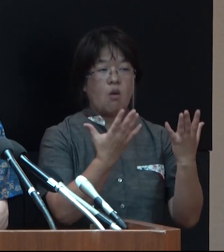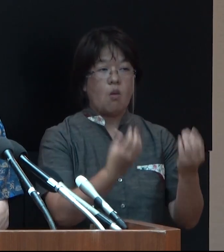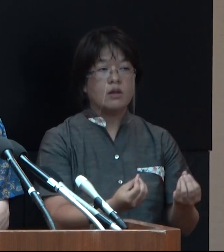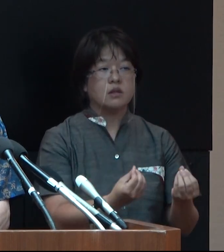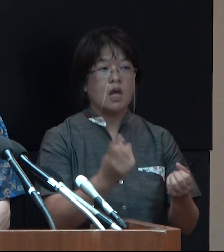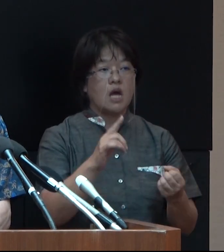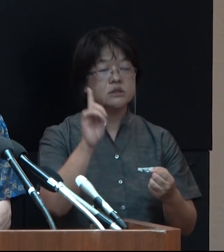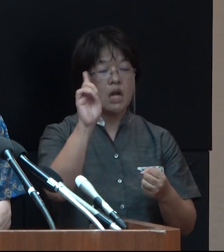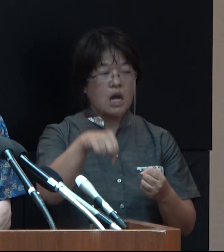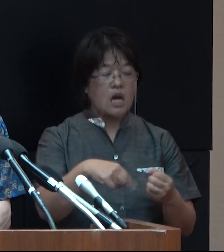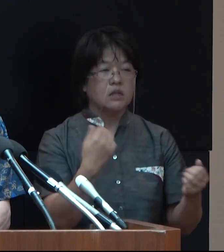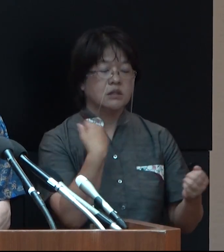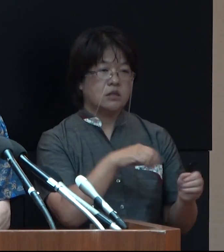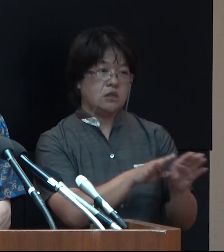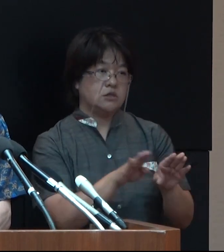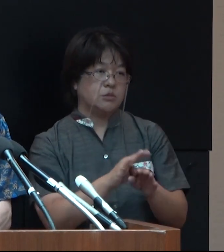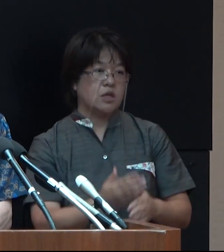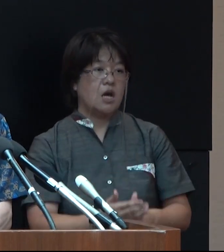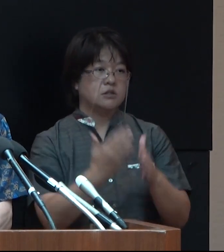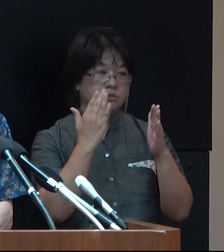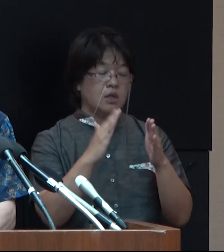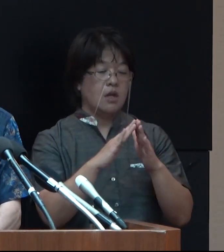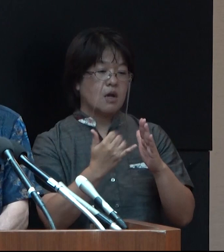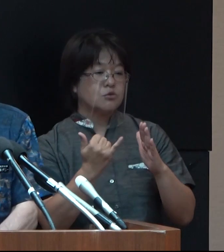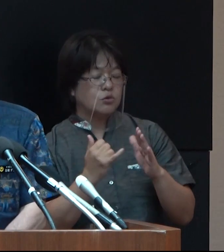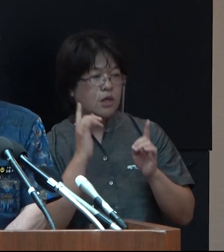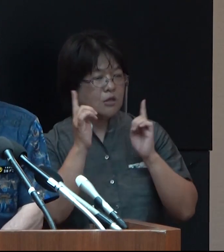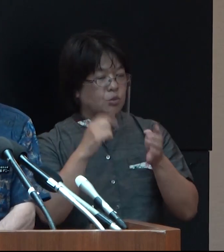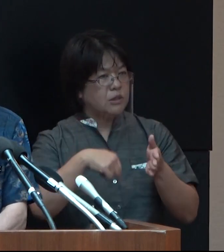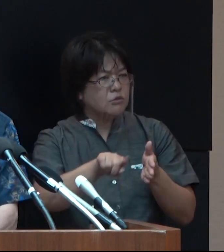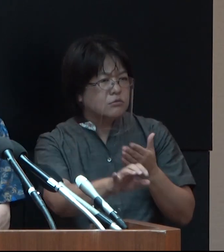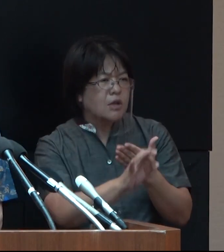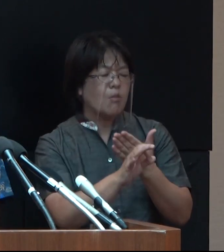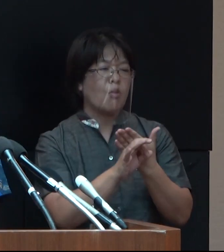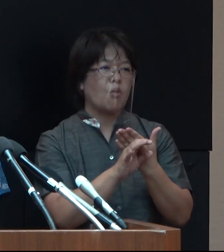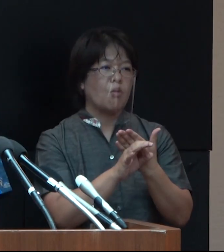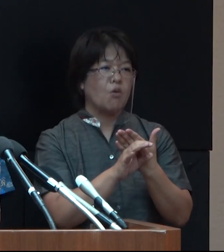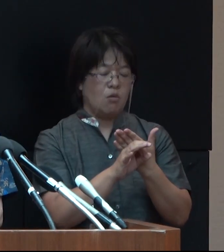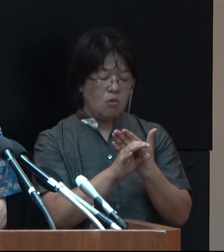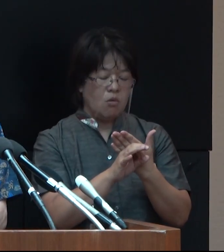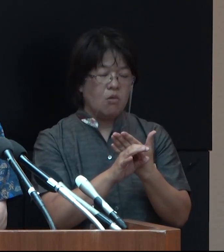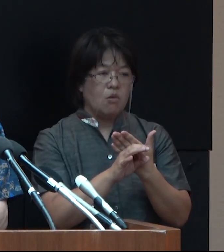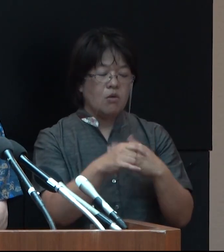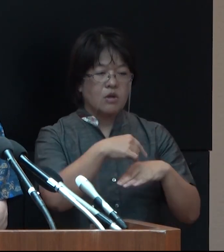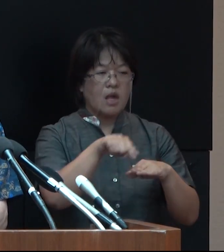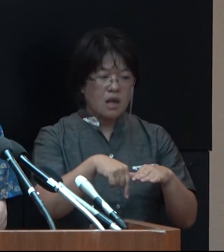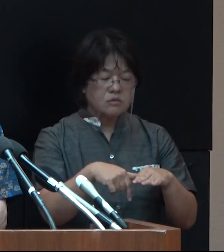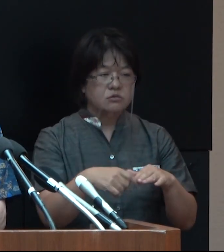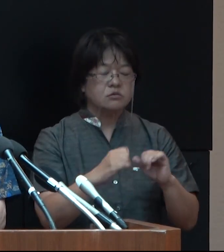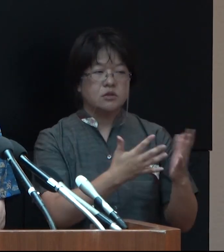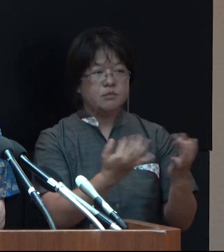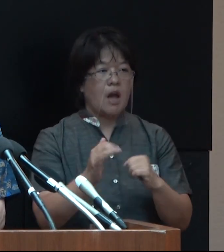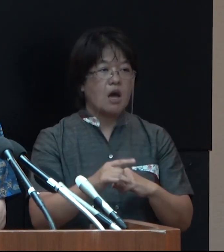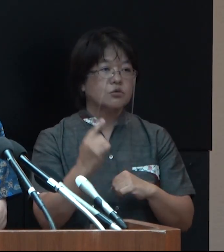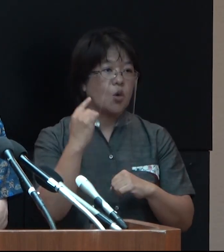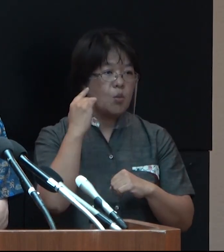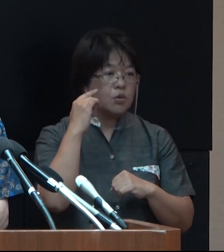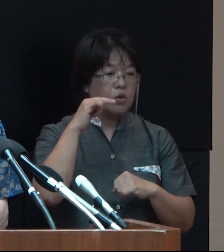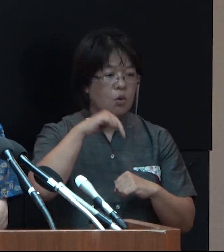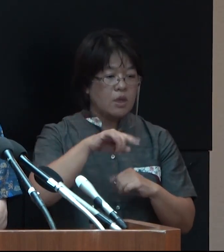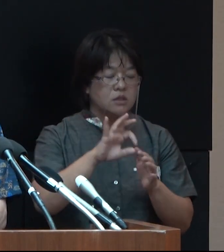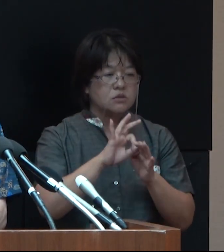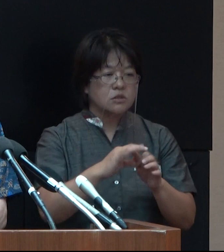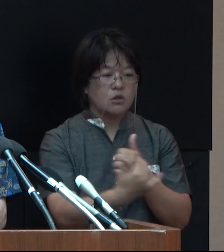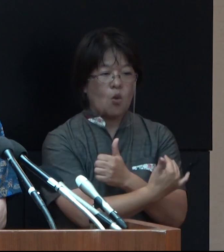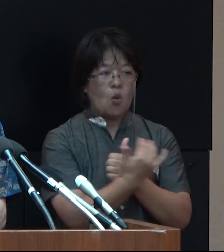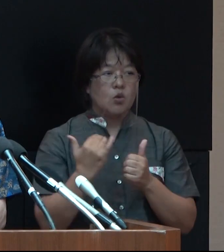休み、ただでさえ短い夏休みをご家族のご旅行を計画されてた家族も多いかと思うんですけれども、これに対する補償についてはどう思うん